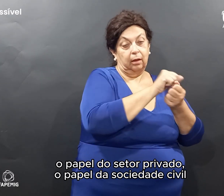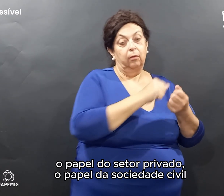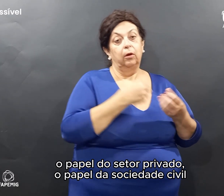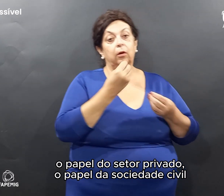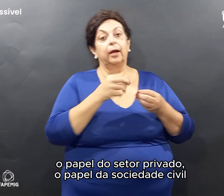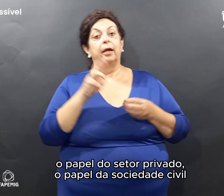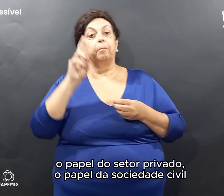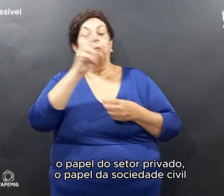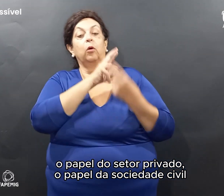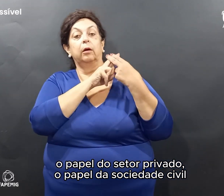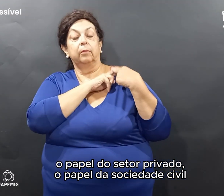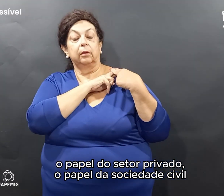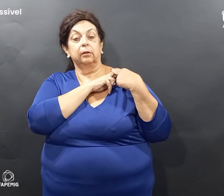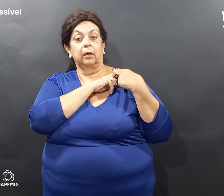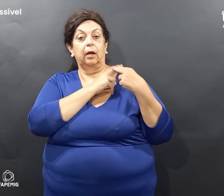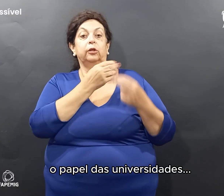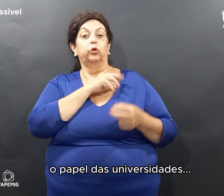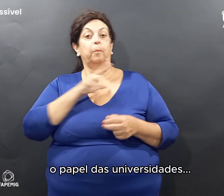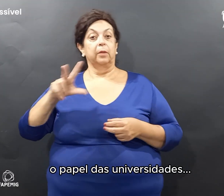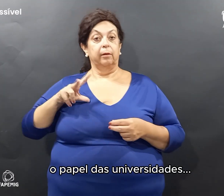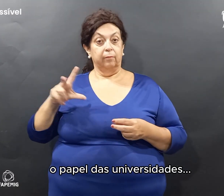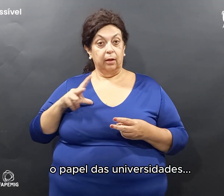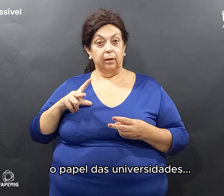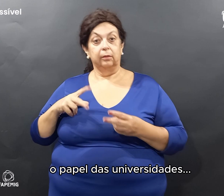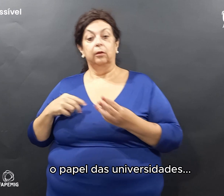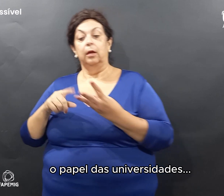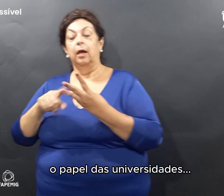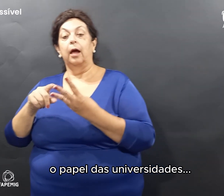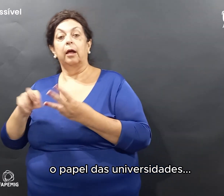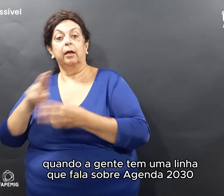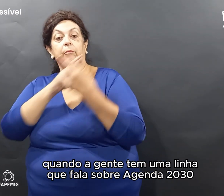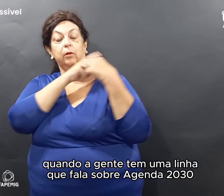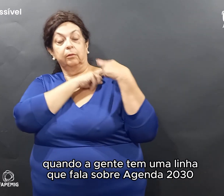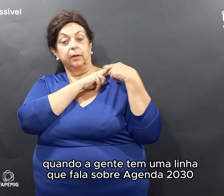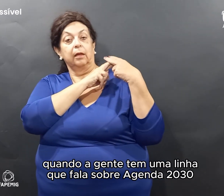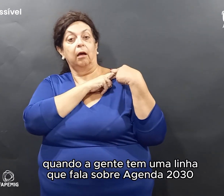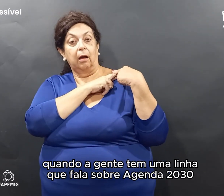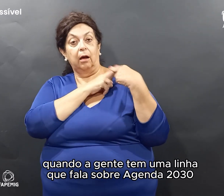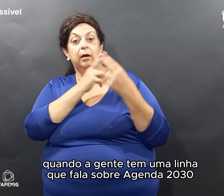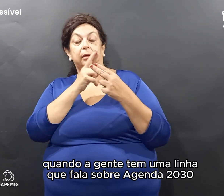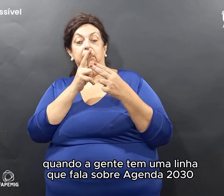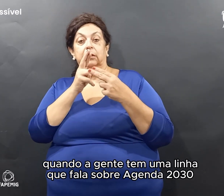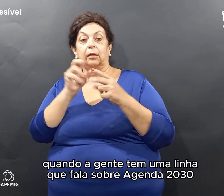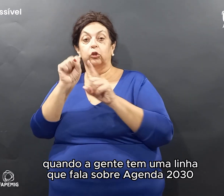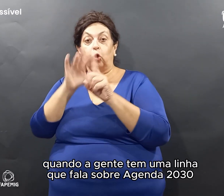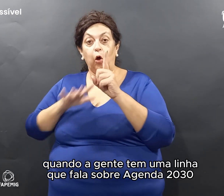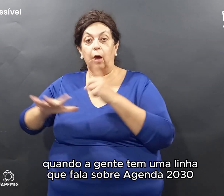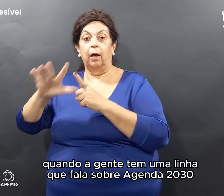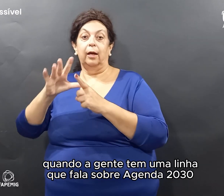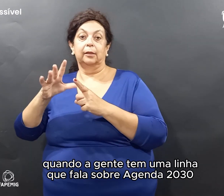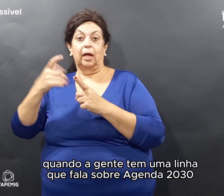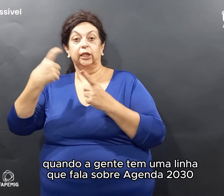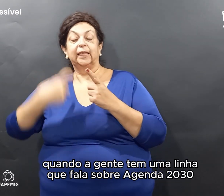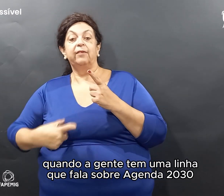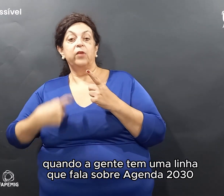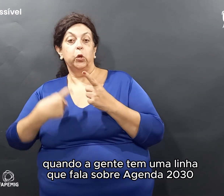da sociedade civil, o papel das universidades, quando a gente tem uma linha que fala sobre a Agenda 2030 e